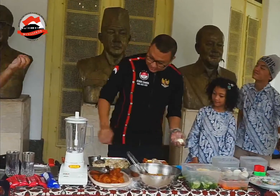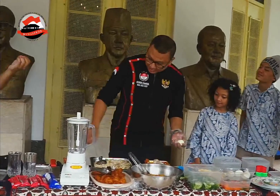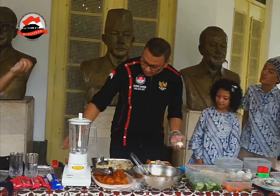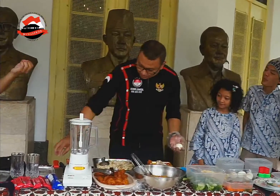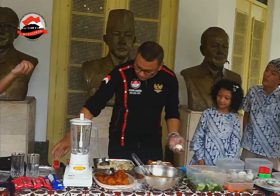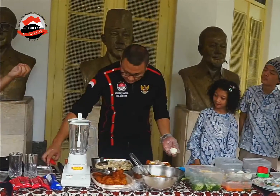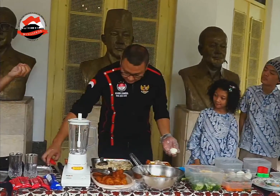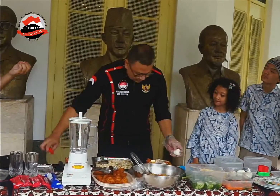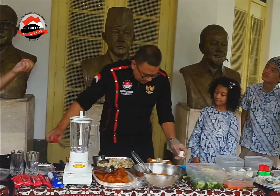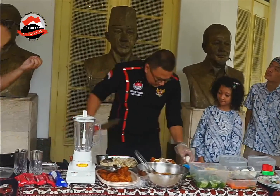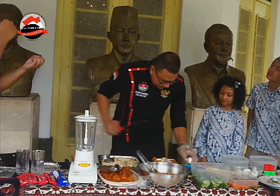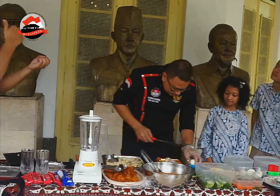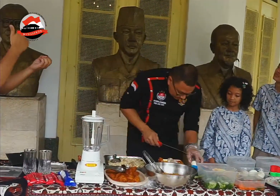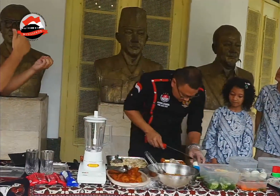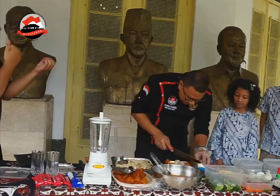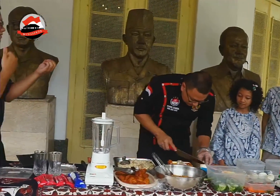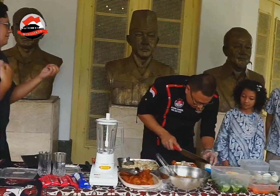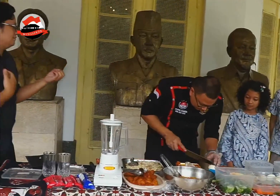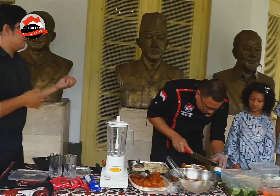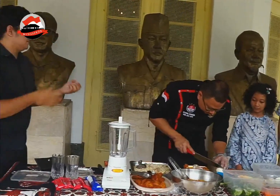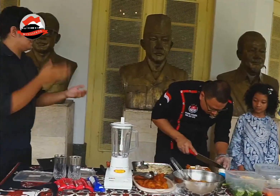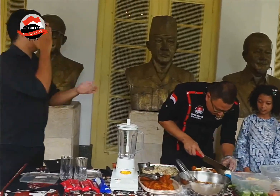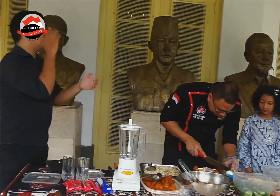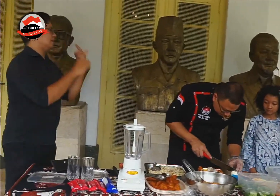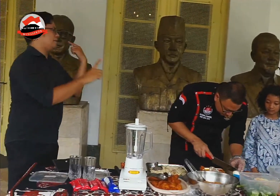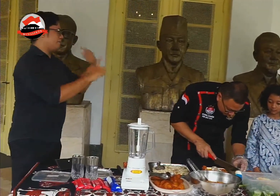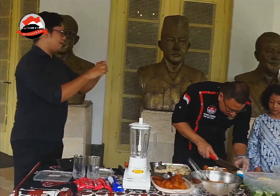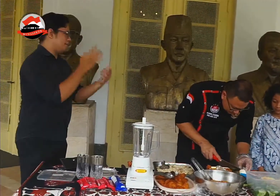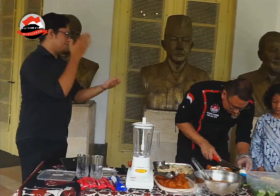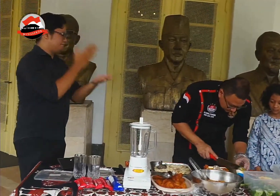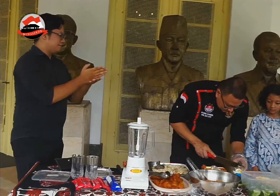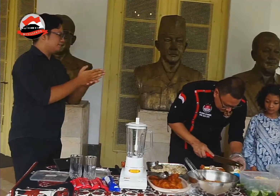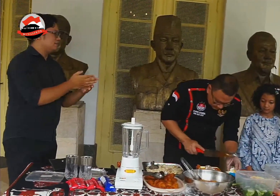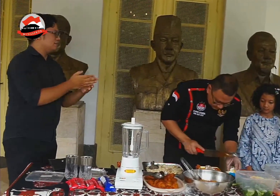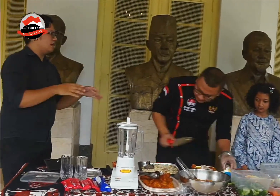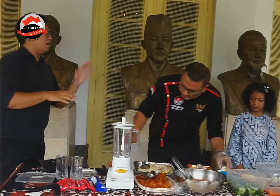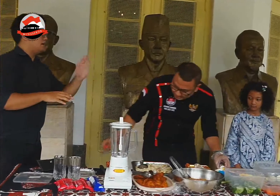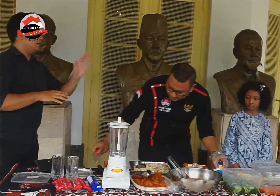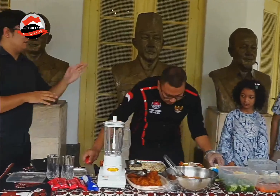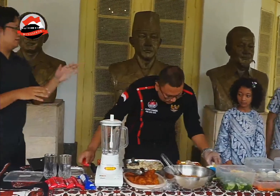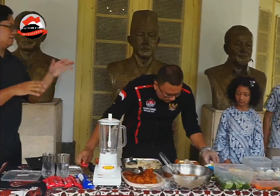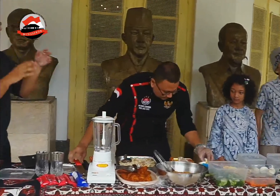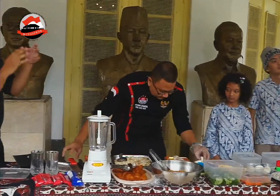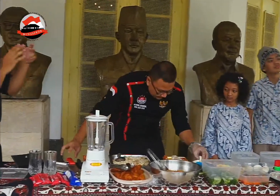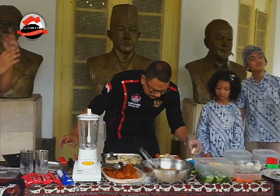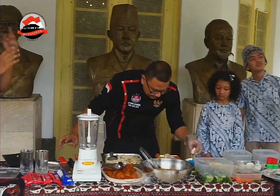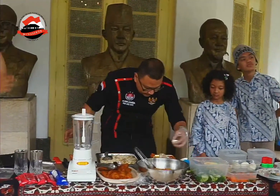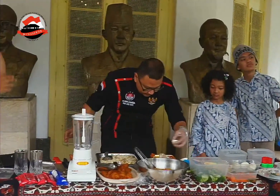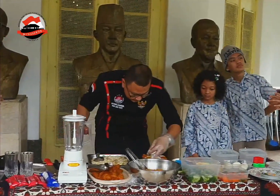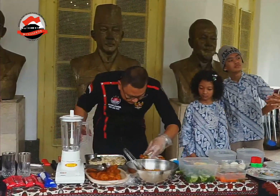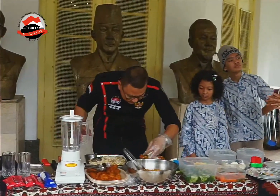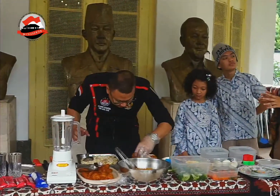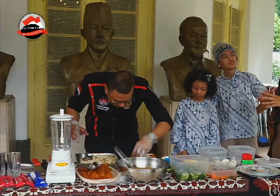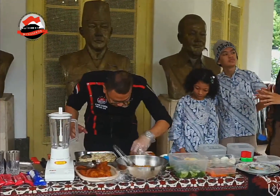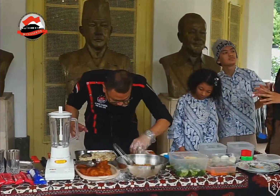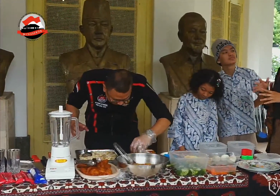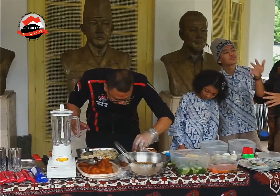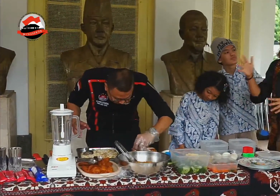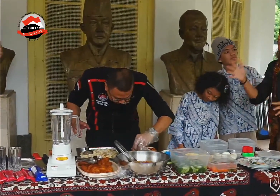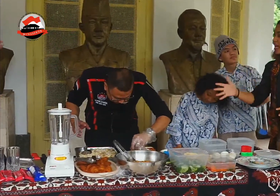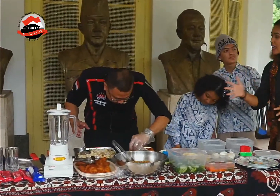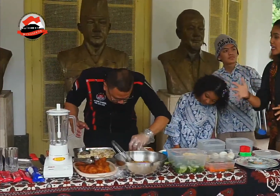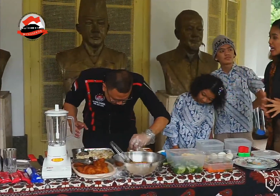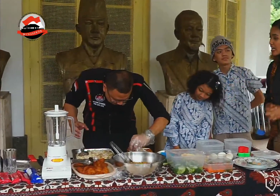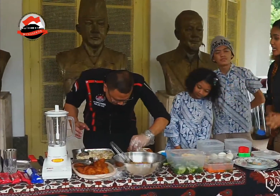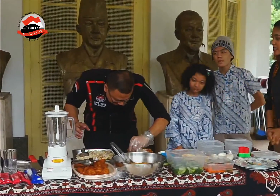sehat selalu. Ya, kita tambahkan telur setengah. Nah, nanti Nada sama Paul itu bisa berkreasi lebih